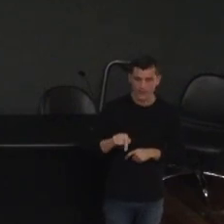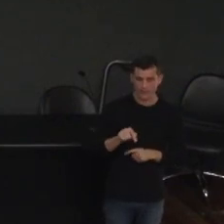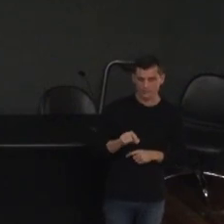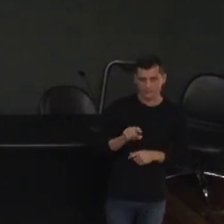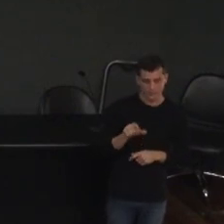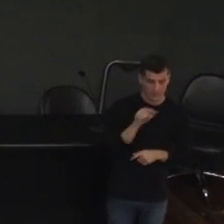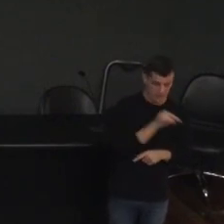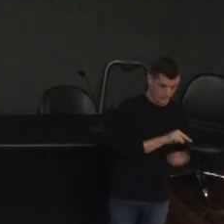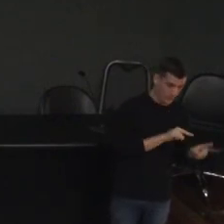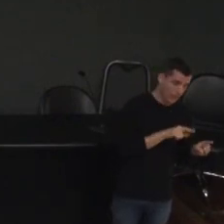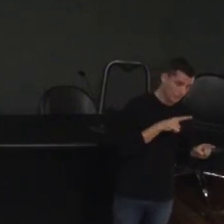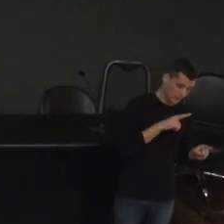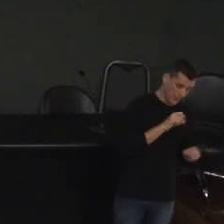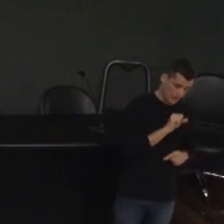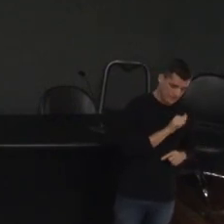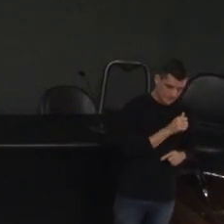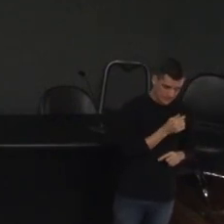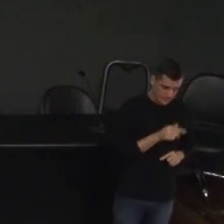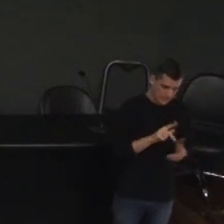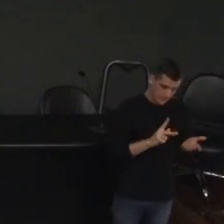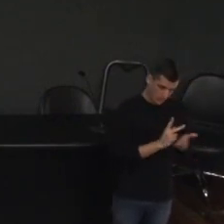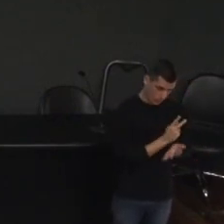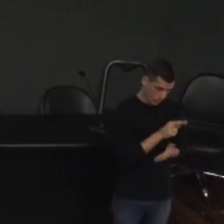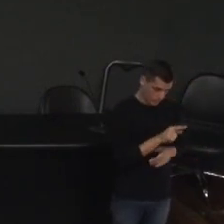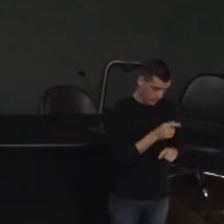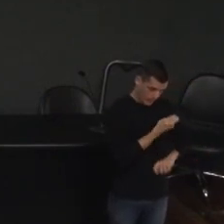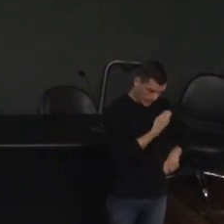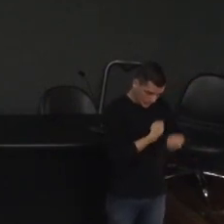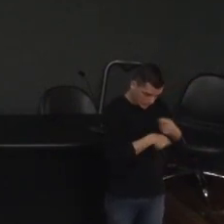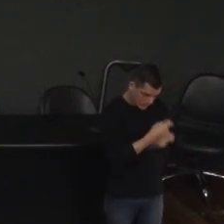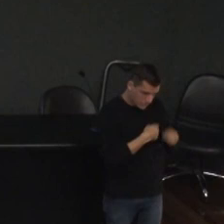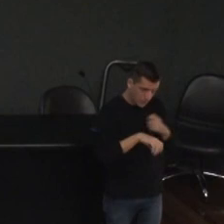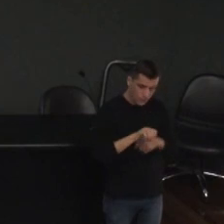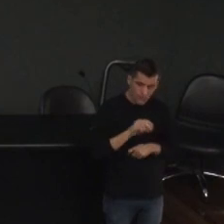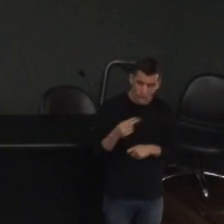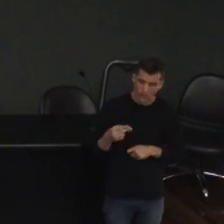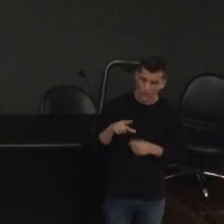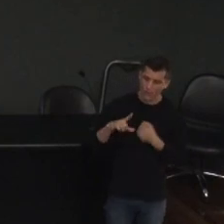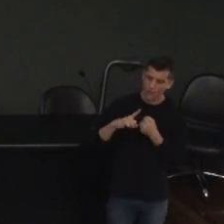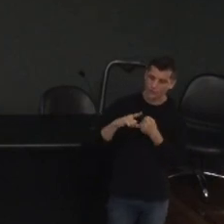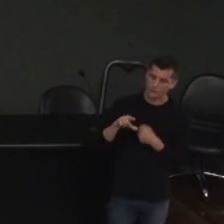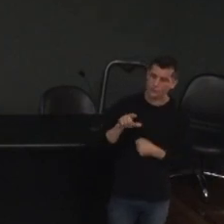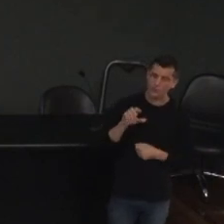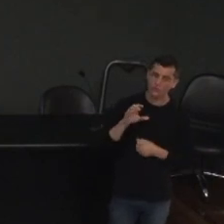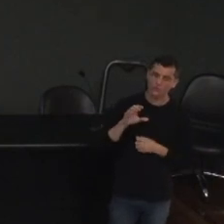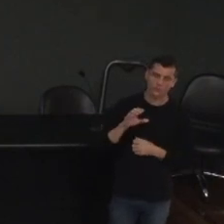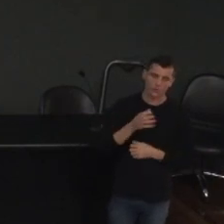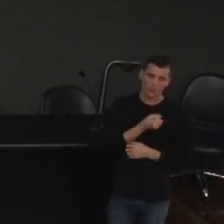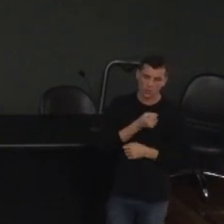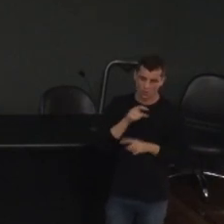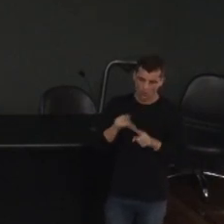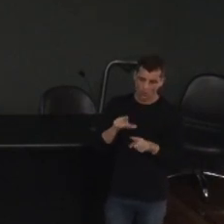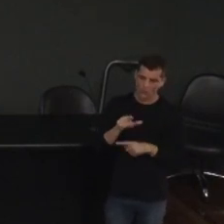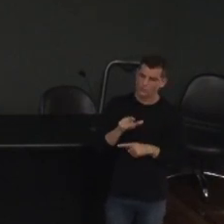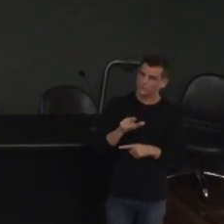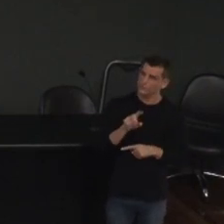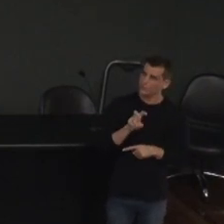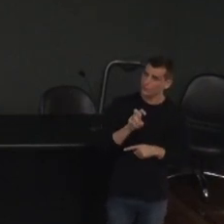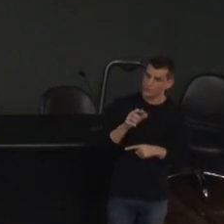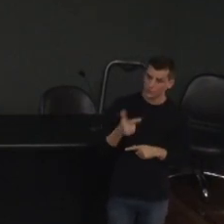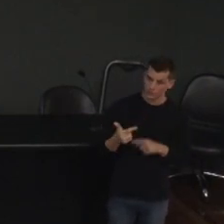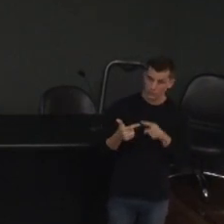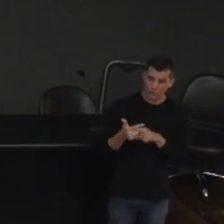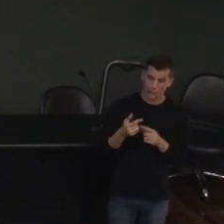artigo 42 a responsabilidade objetiva que a gente falou ontem então você pode sofrer